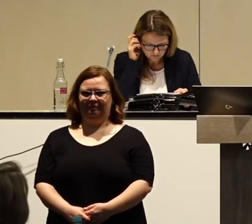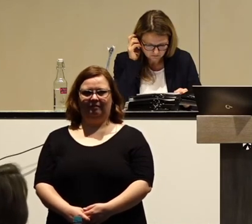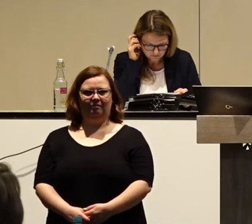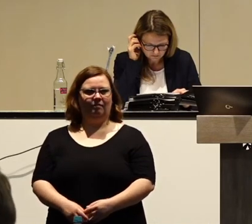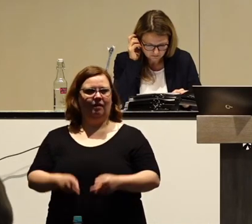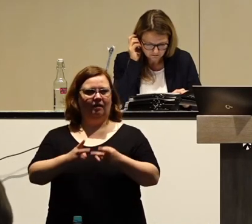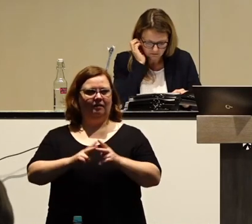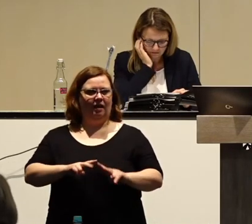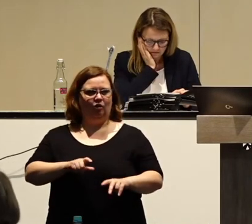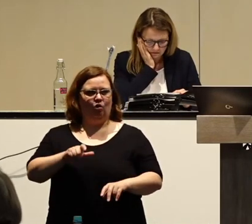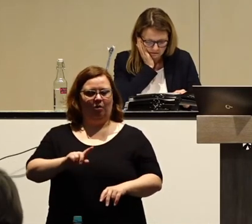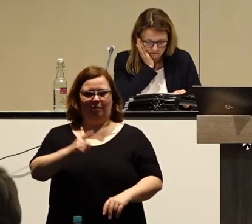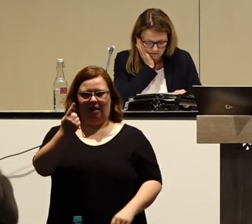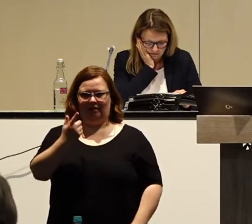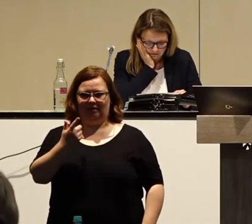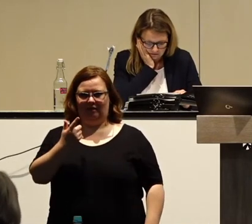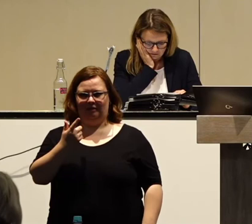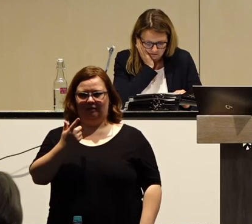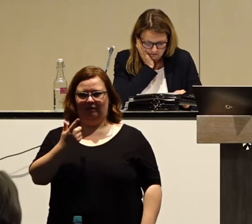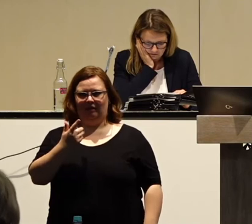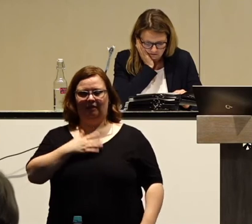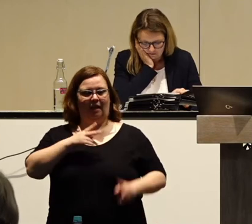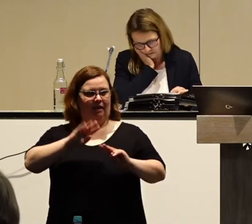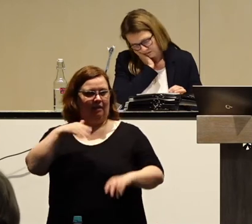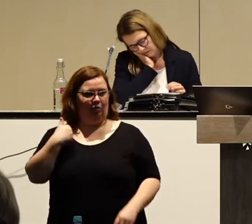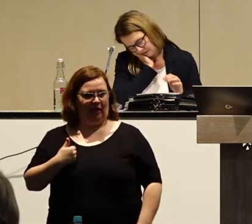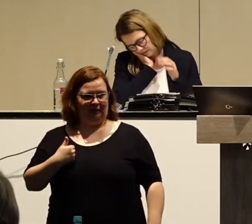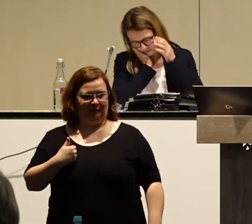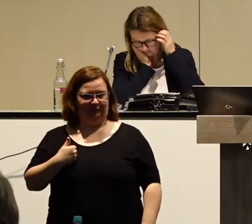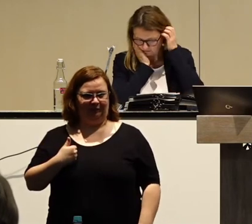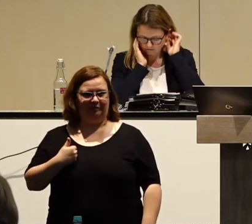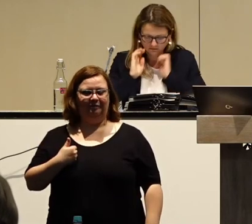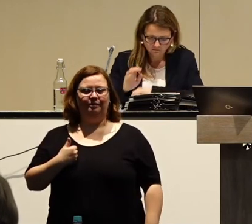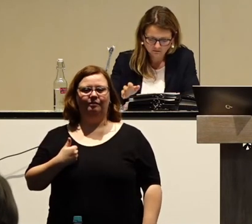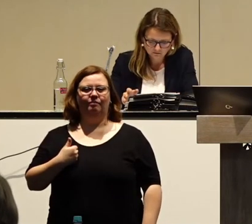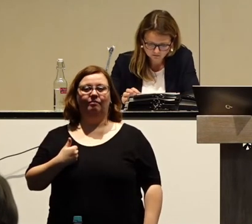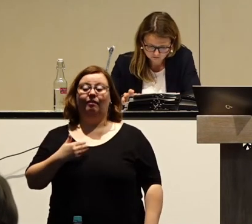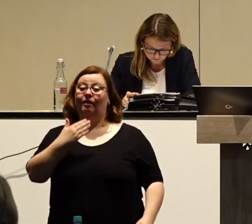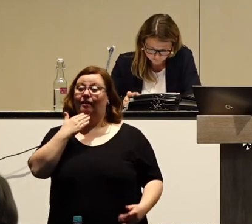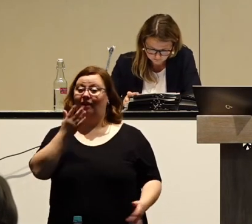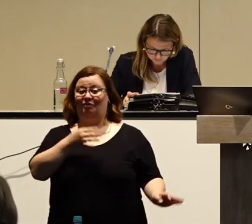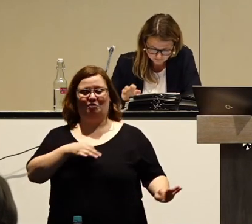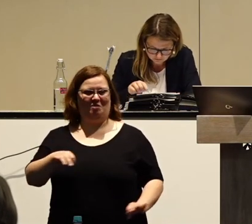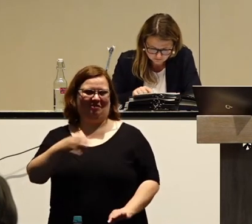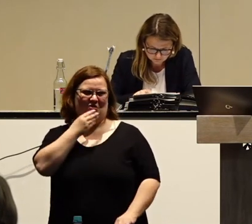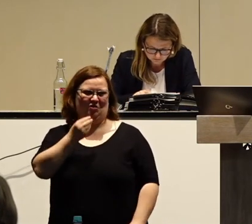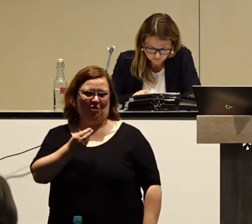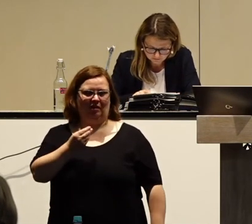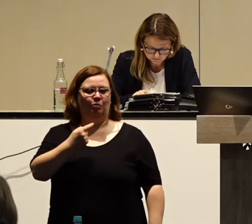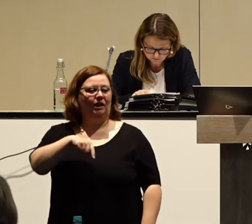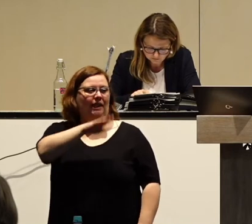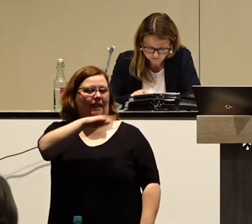Sehr geehrter Herr Bürgermeister, sehr geehrte Damen und Herren, danke für die Überleitung. In